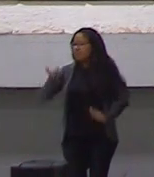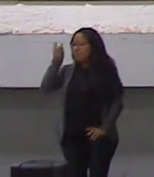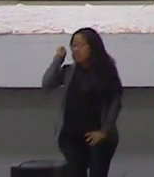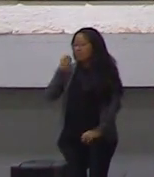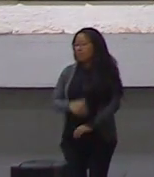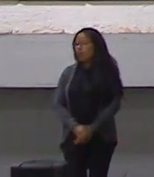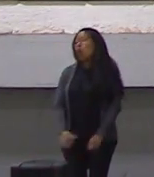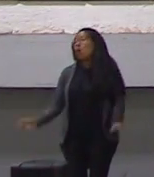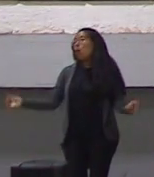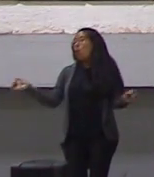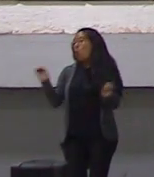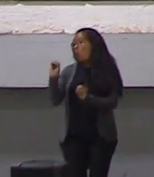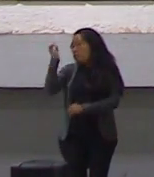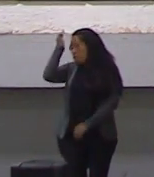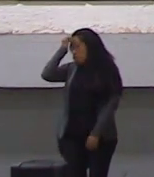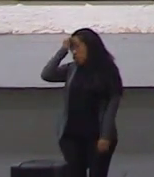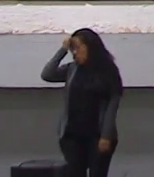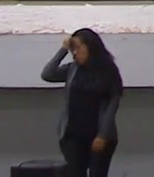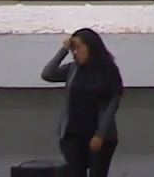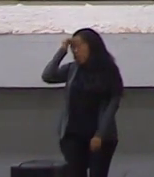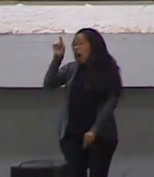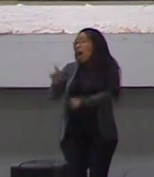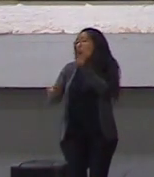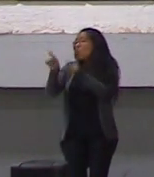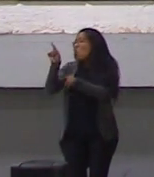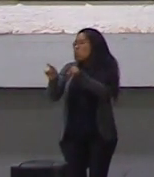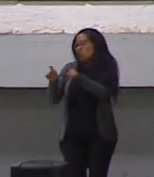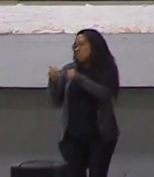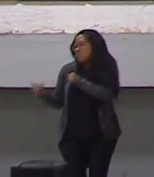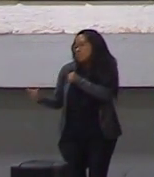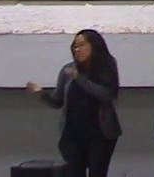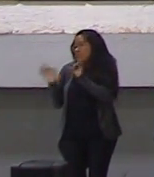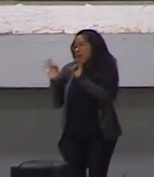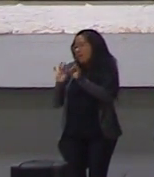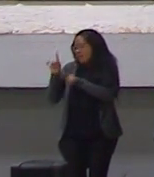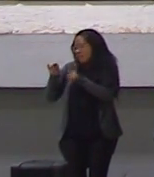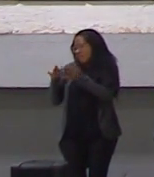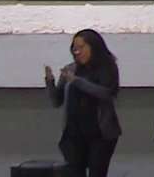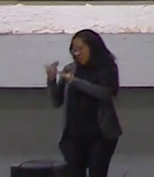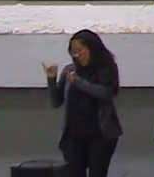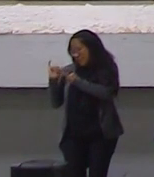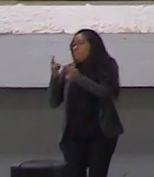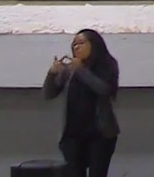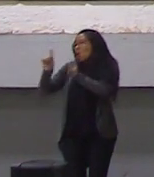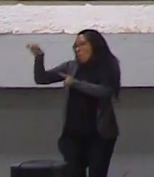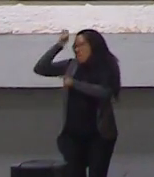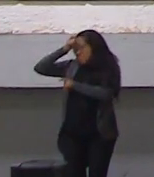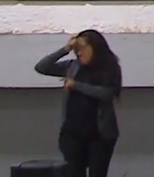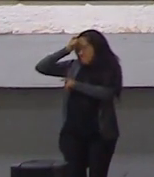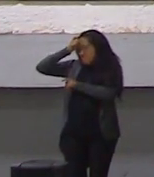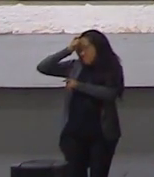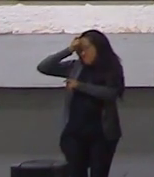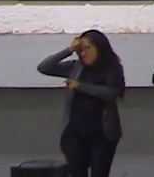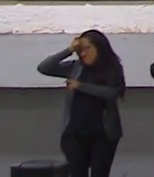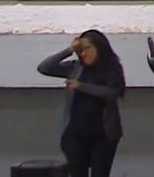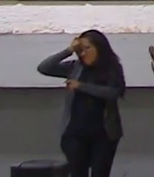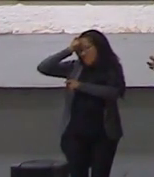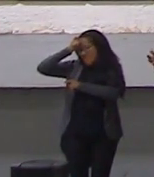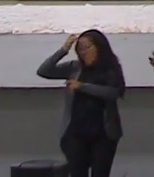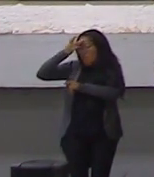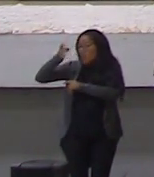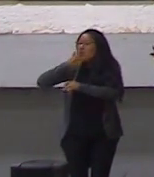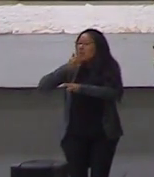profesores unos que ya no están físicamente pero que los tenemos a quien presente porque alguien que decía